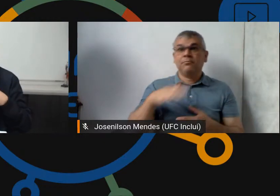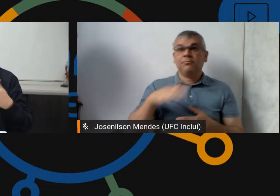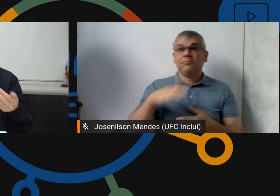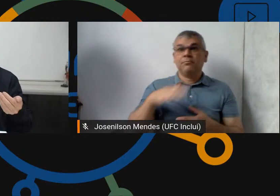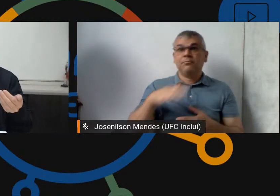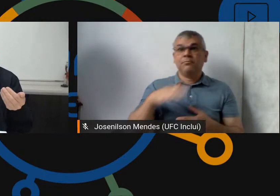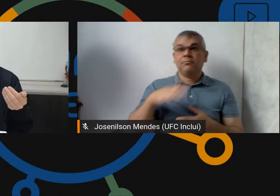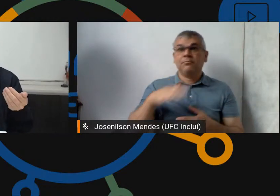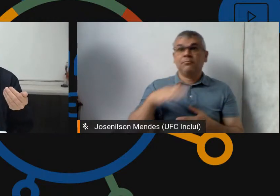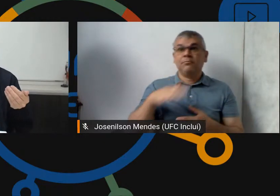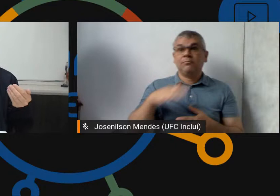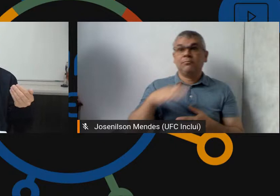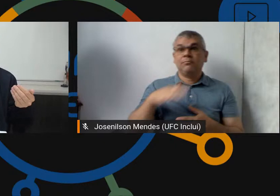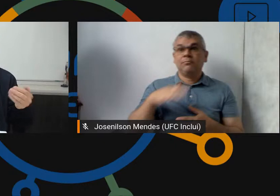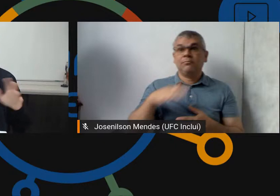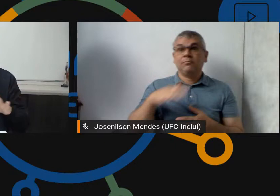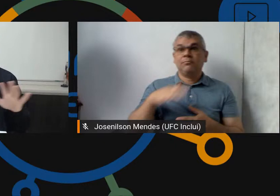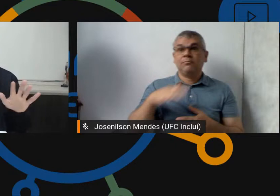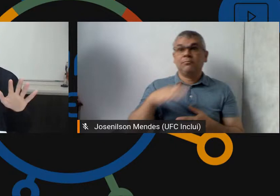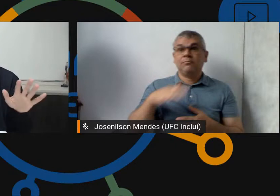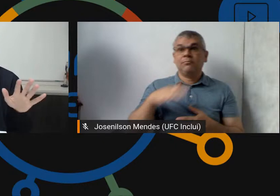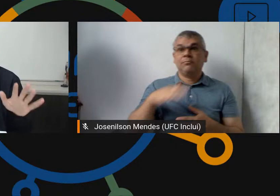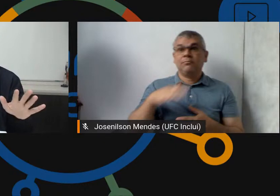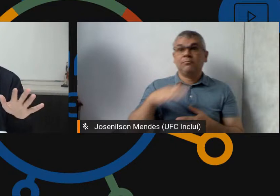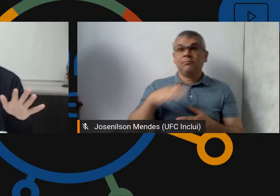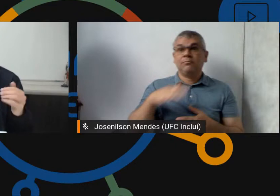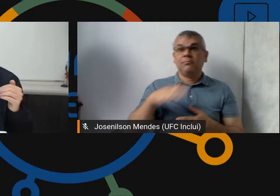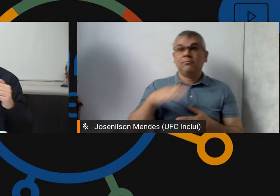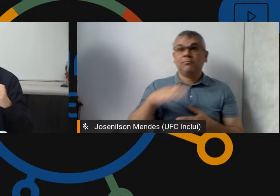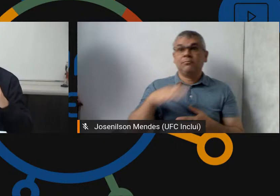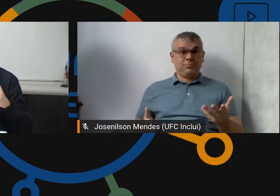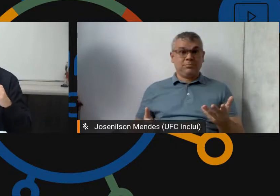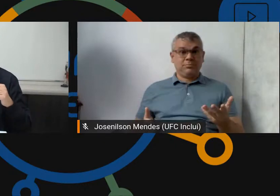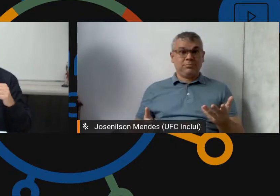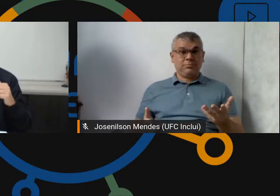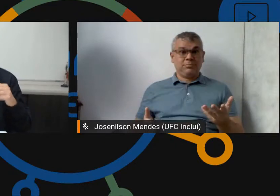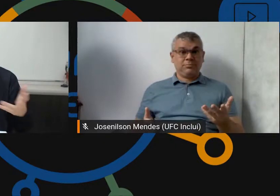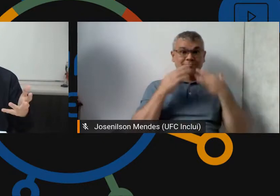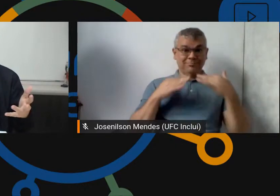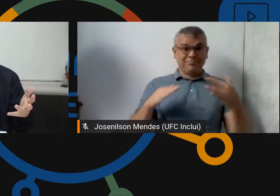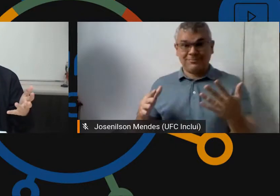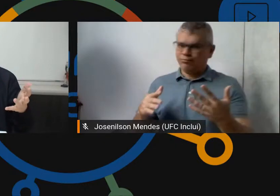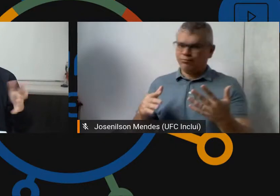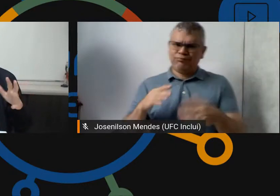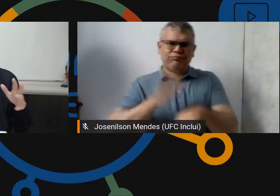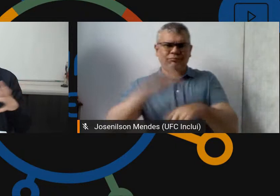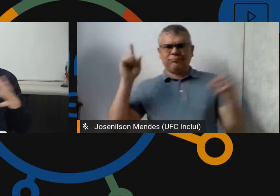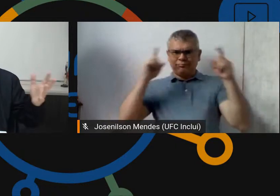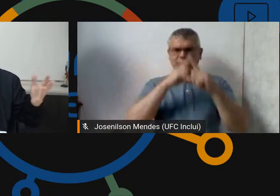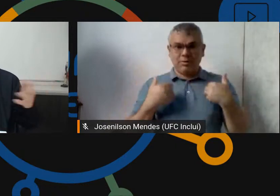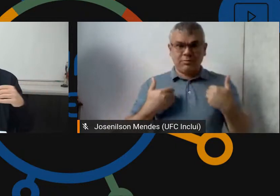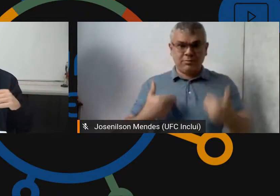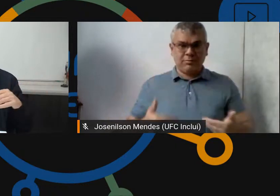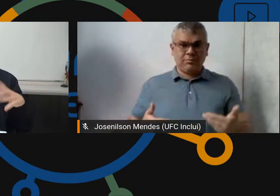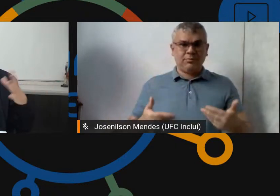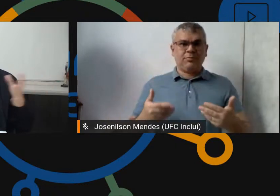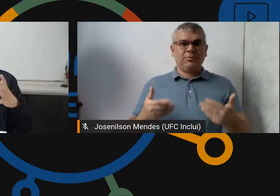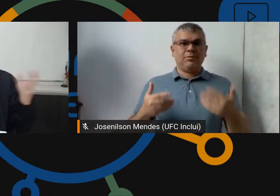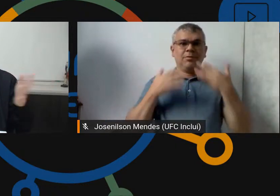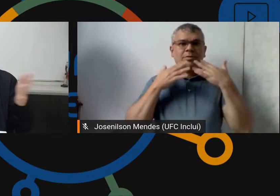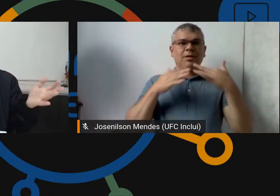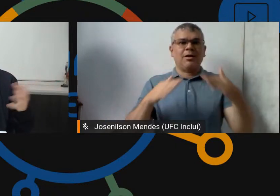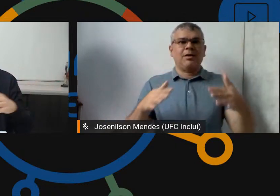pessoa natural, tá? Posso não ser tão doce quanto penso, mas eu sou natural, eu não sou uma, né,